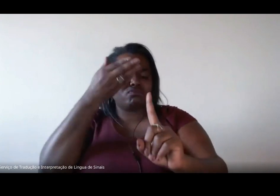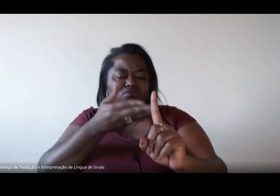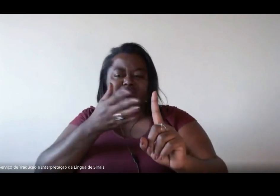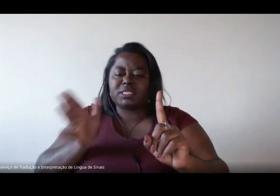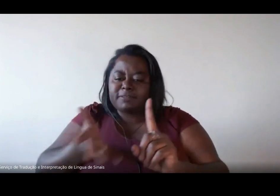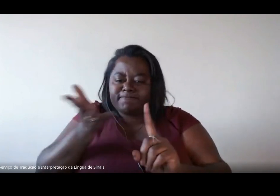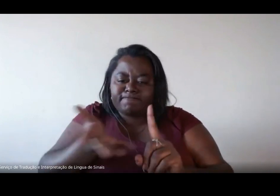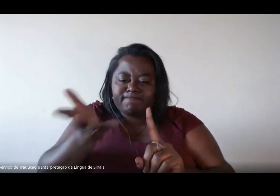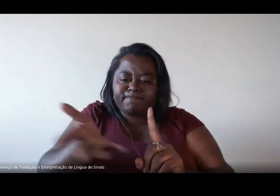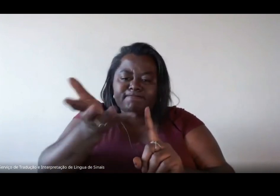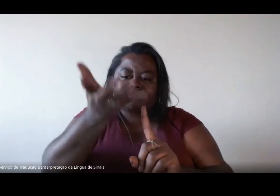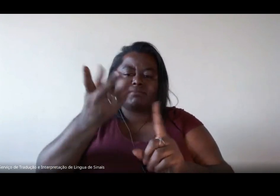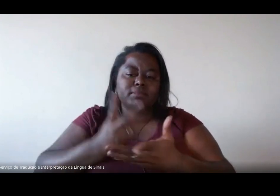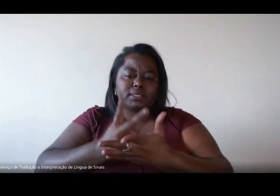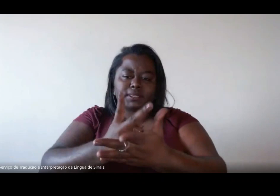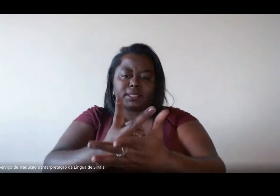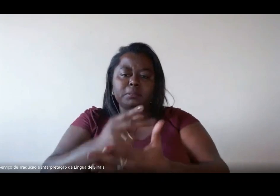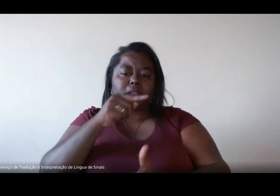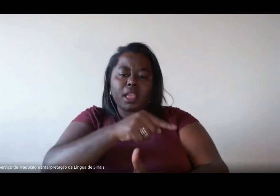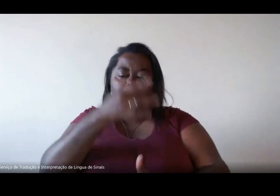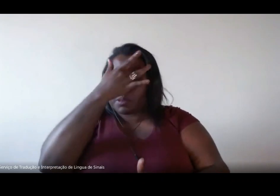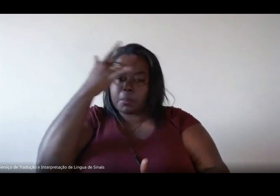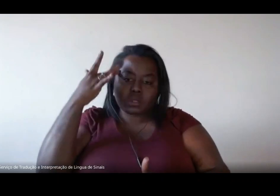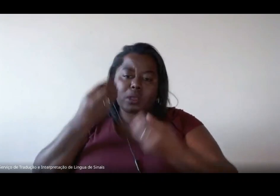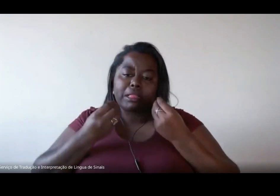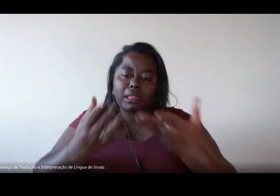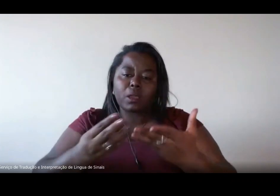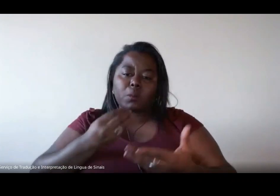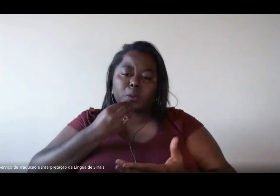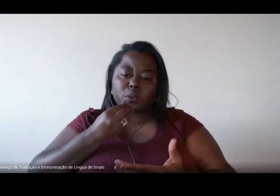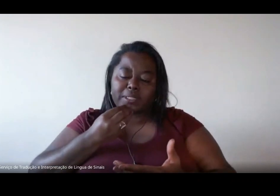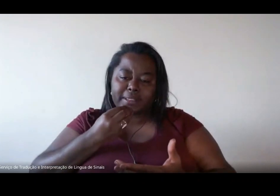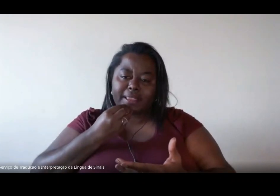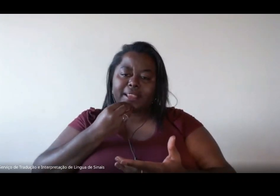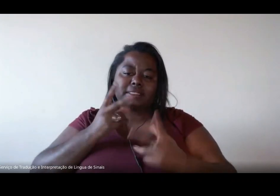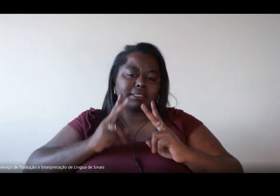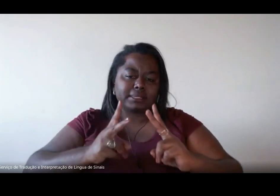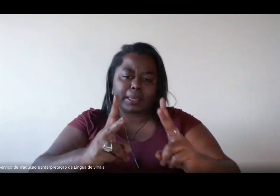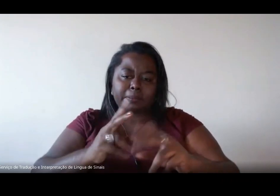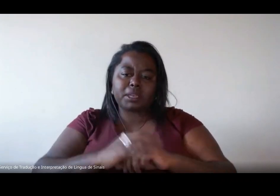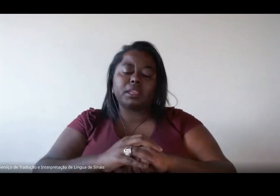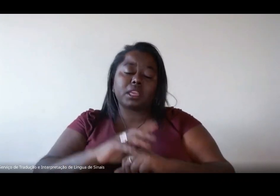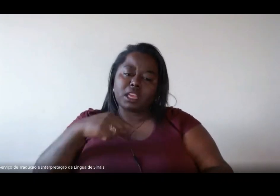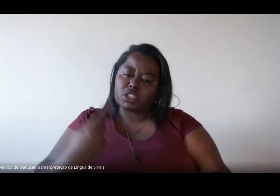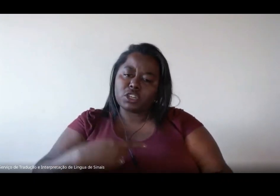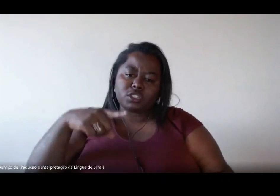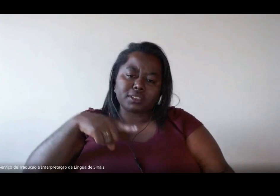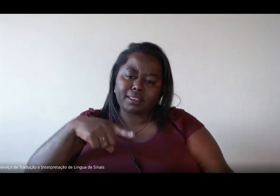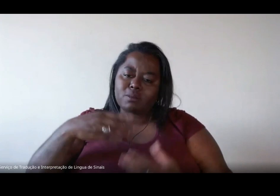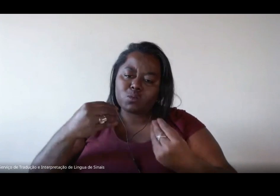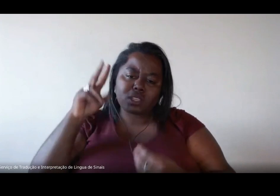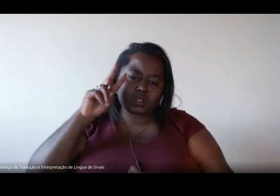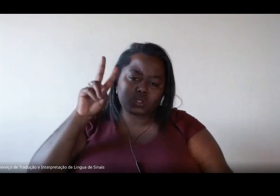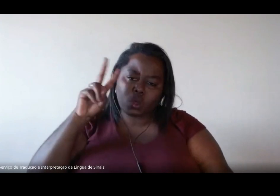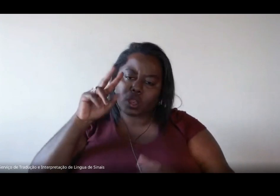uma incentivadora, é sempre uma pessoa que tem dado oportunidades. E a gente tem